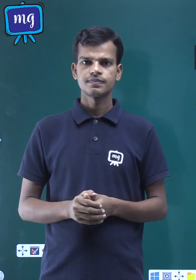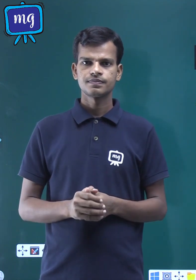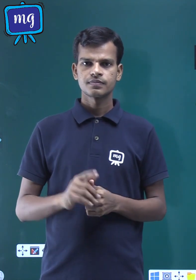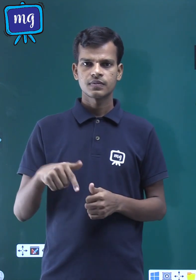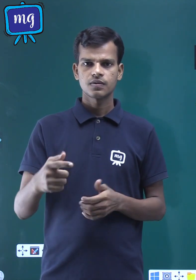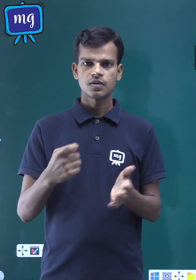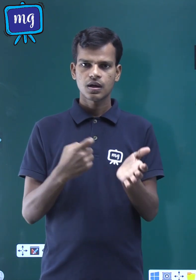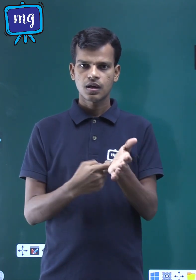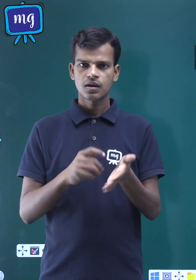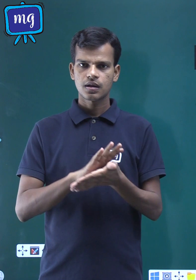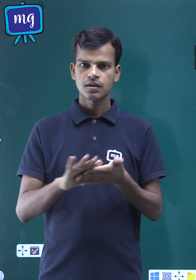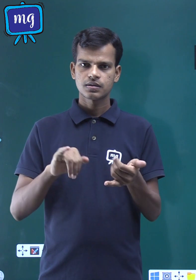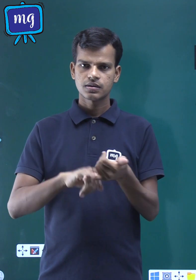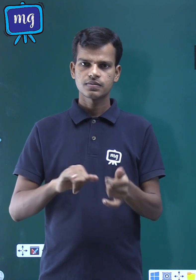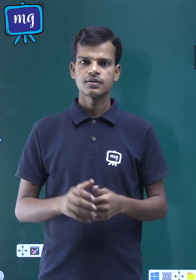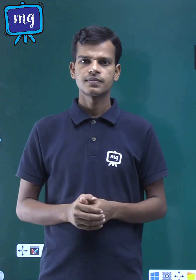और RHS में